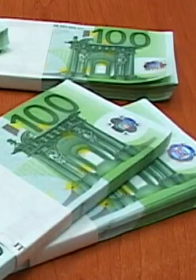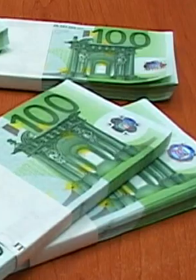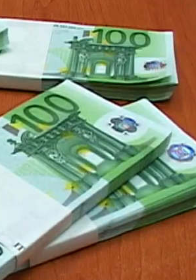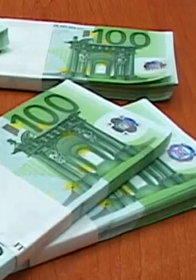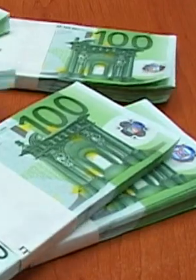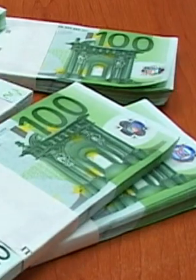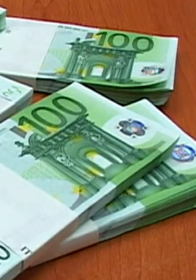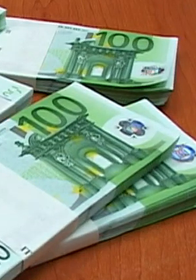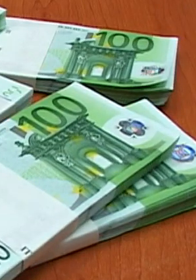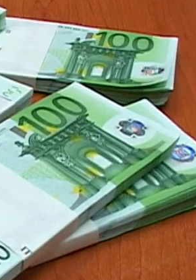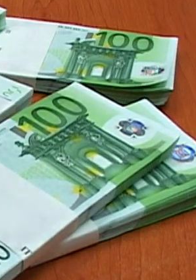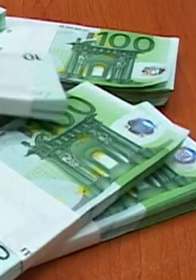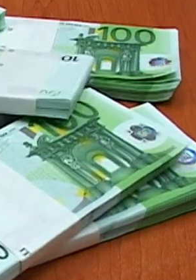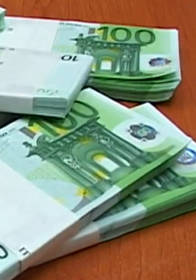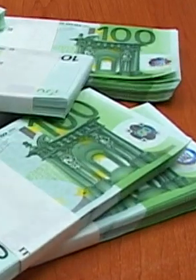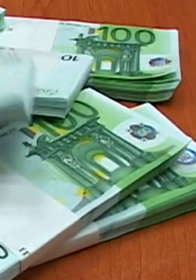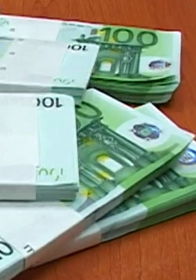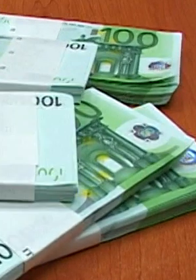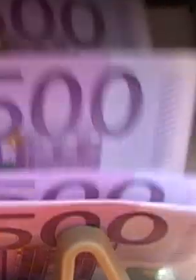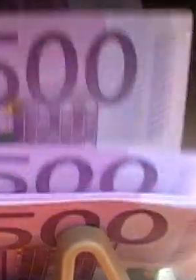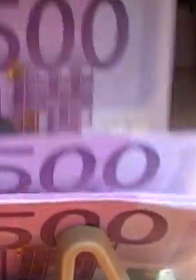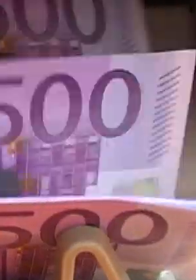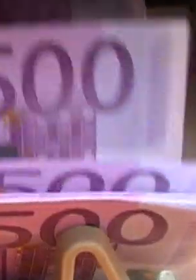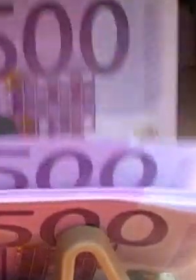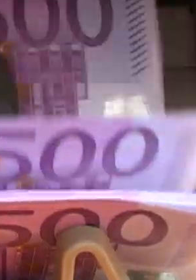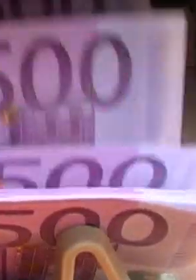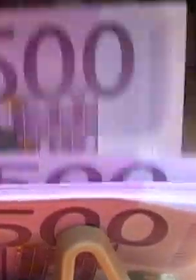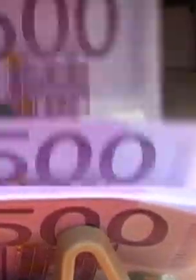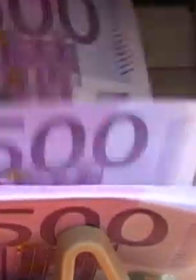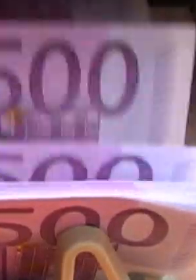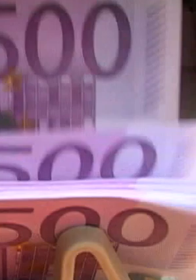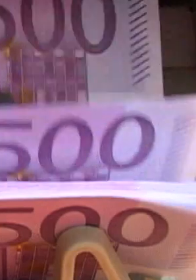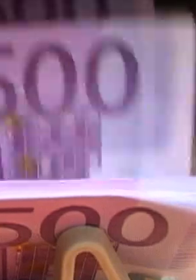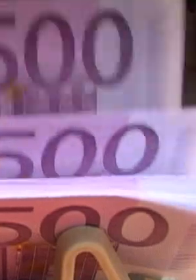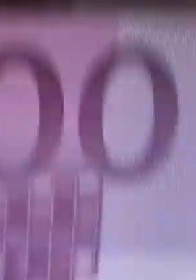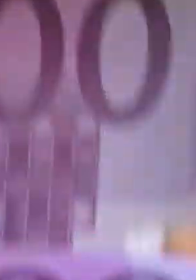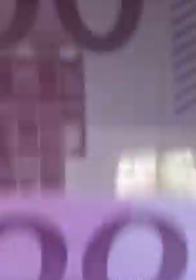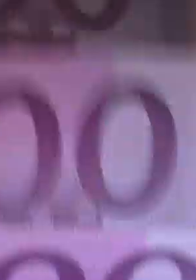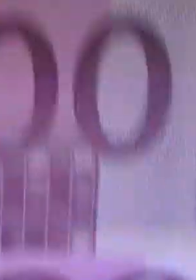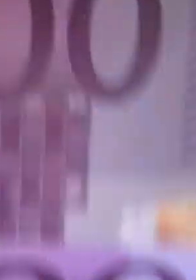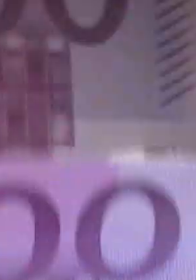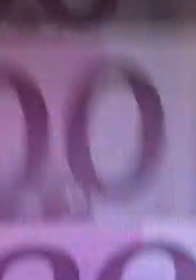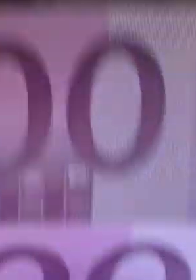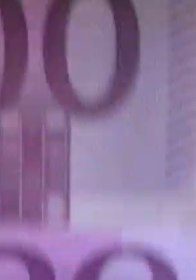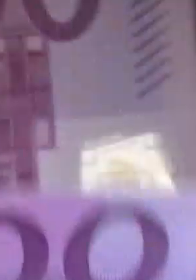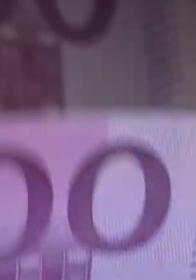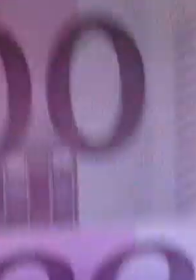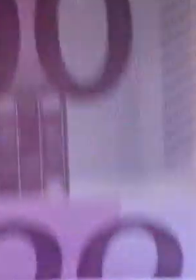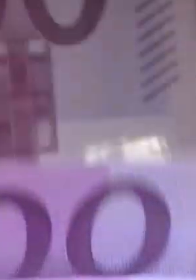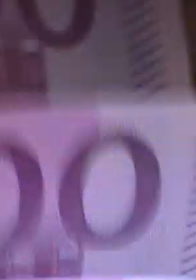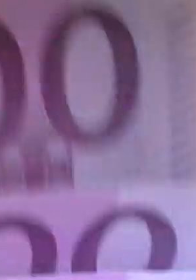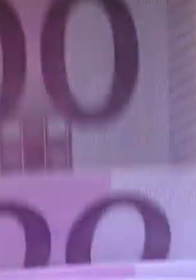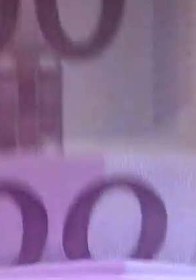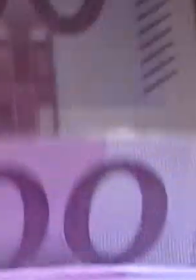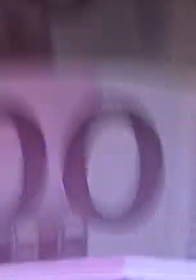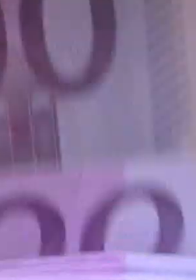Trezori su puni novca, poručio je guverner Centralne banke Radoje Žugić, a komercijalne banke, kako je rekao, imaju najveći nivo likvidnosti ikad,